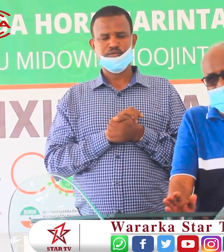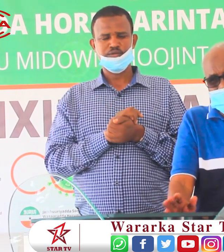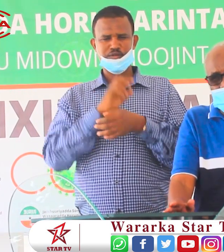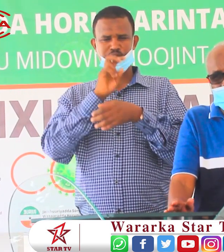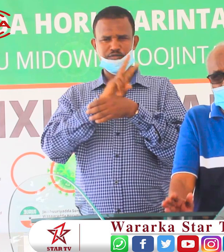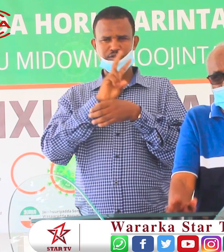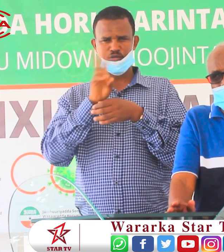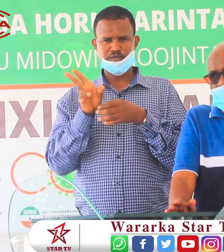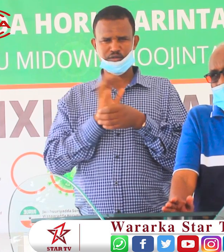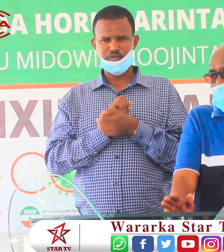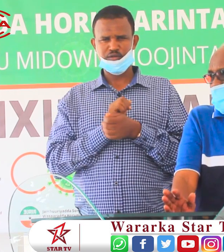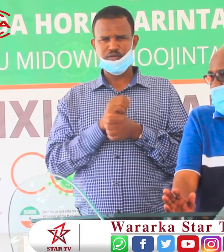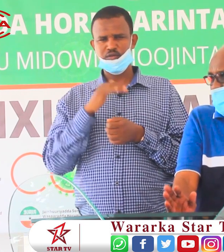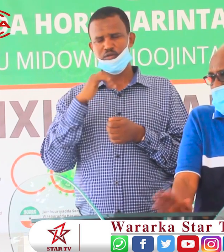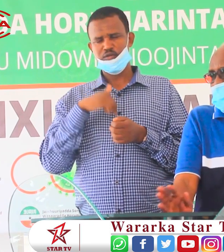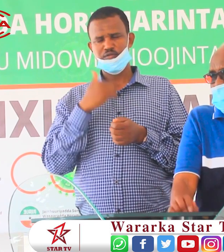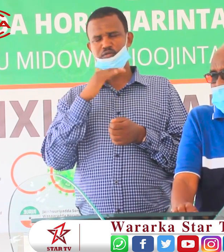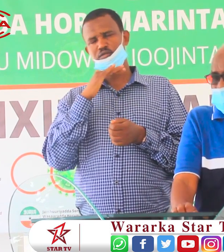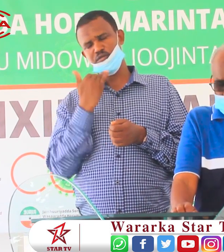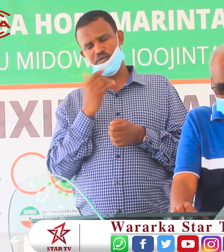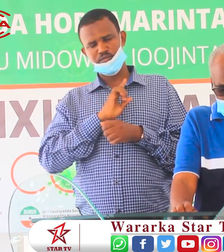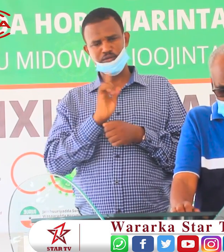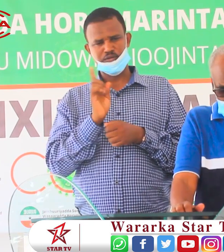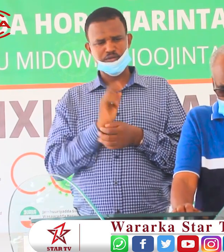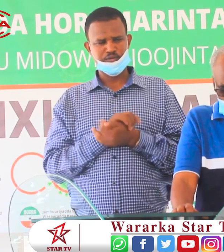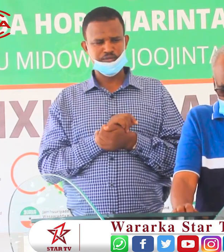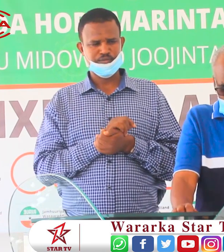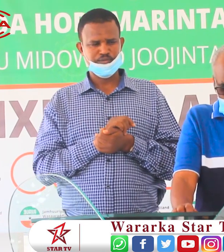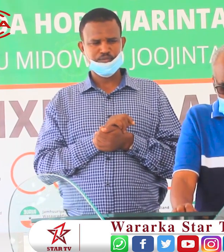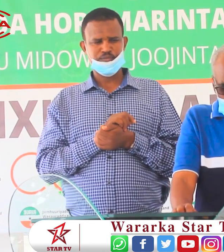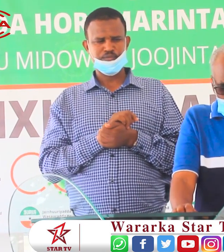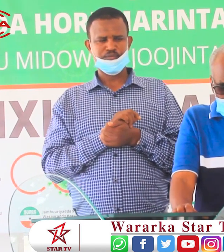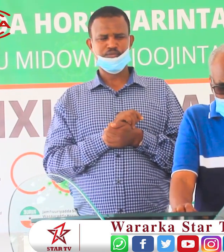dhicin wax dhimasho ah oo cudurka lala xiriiriyay